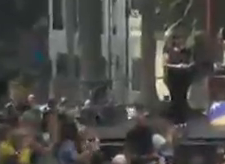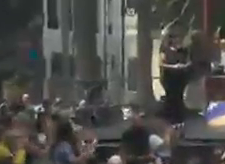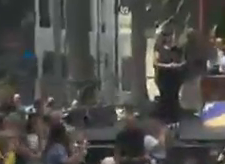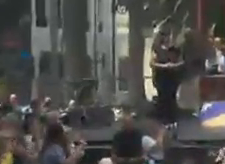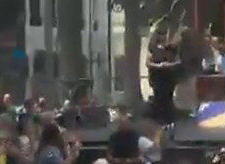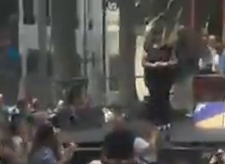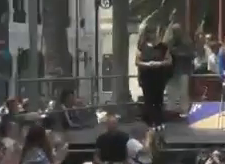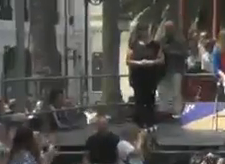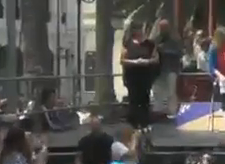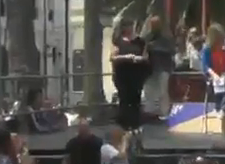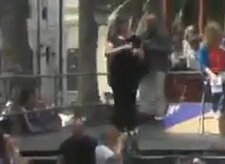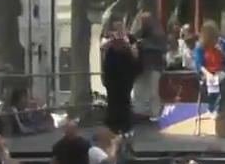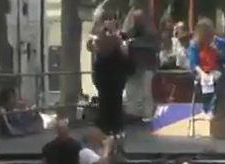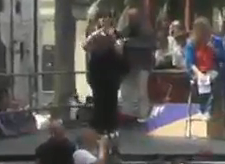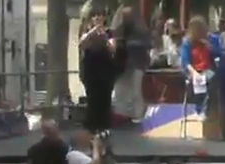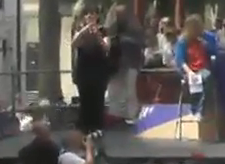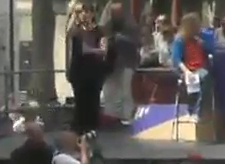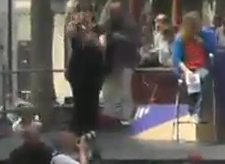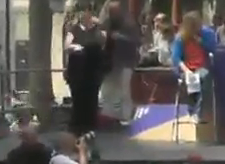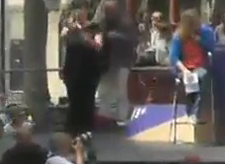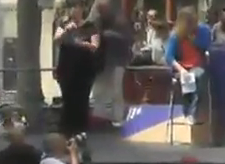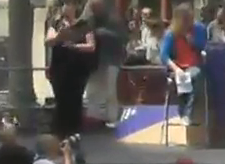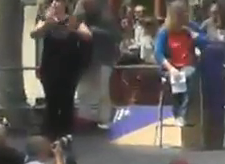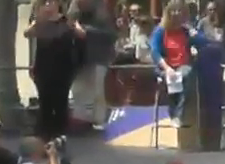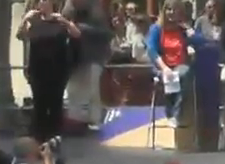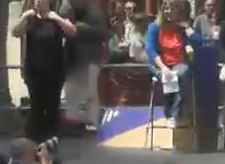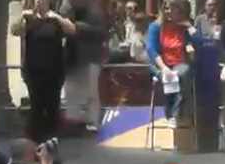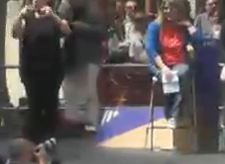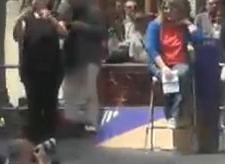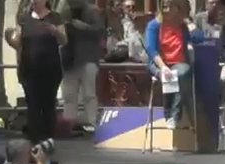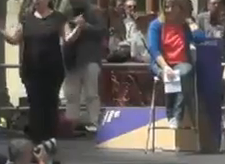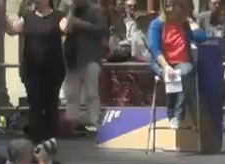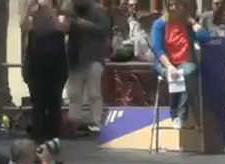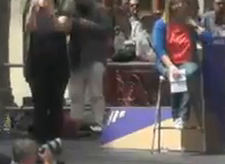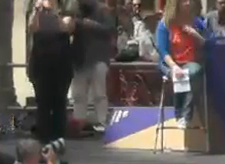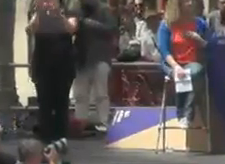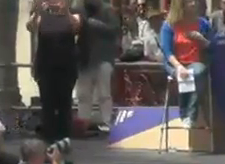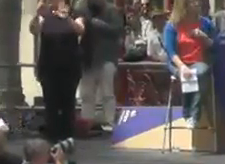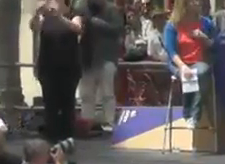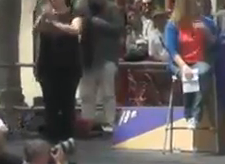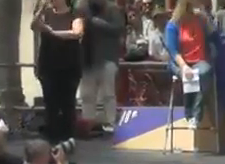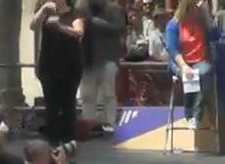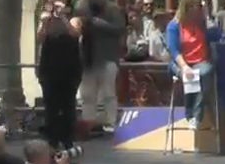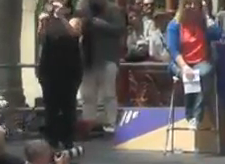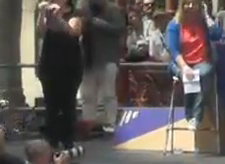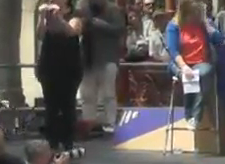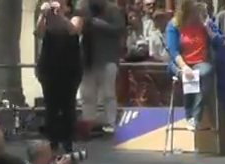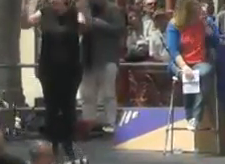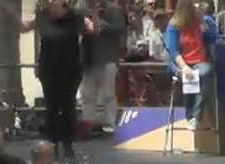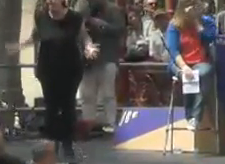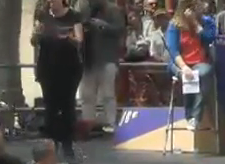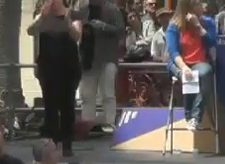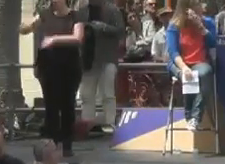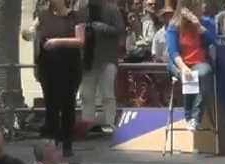estamos por delante en votos, pero empatados a diputados en la encuesta. Y estamos ahí. Así es que necesitamos un último